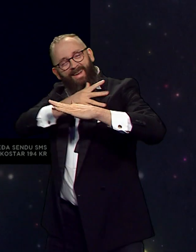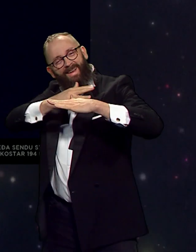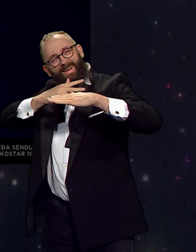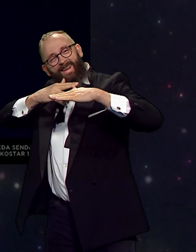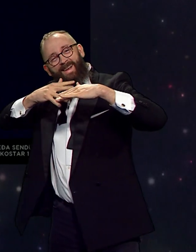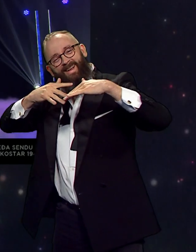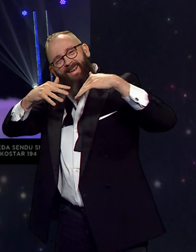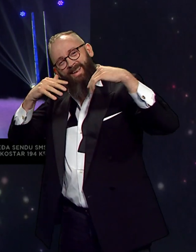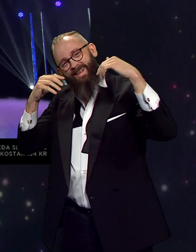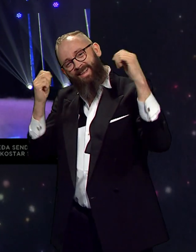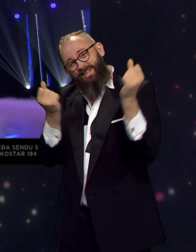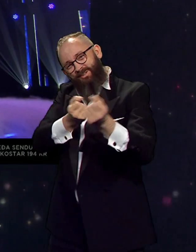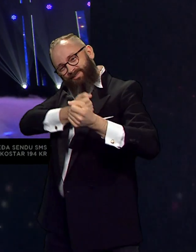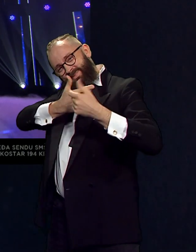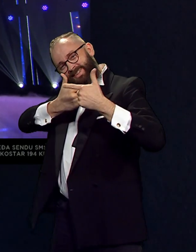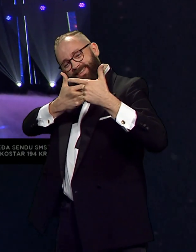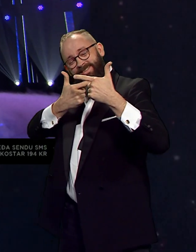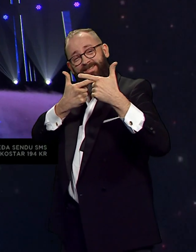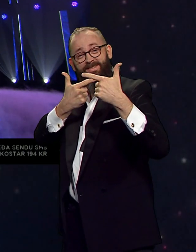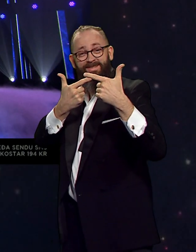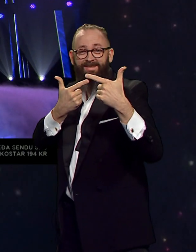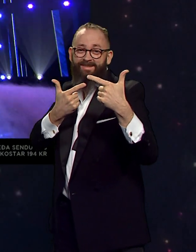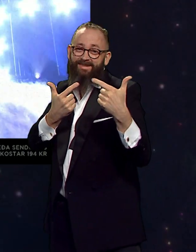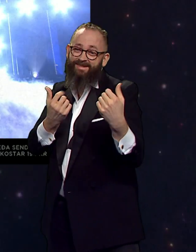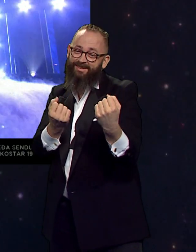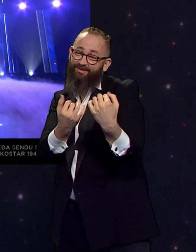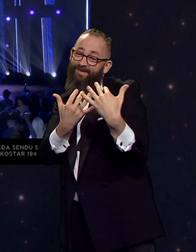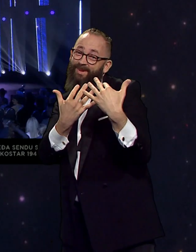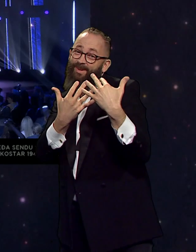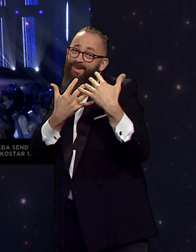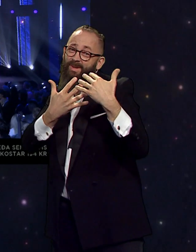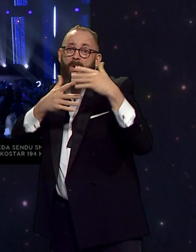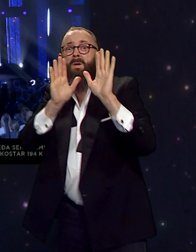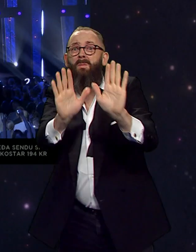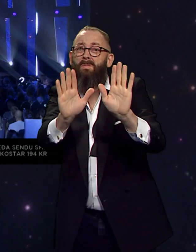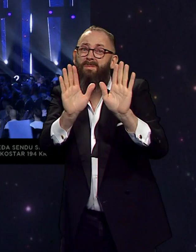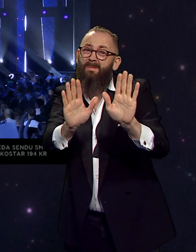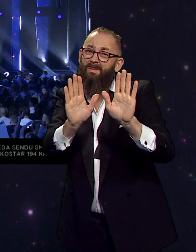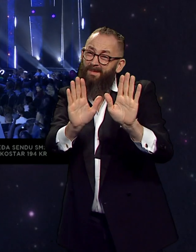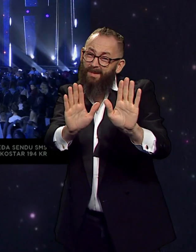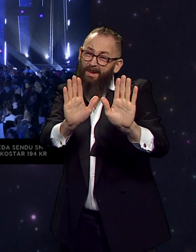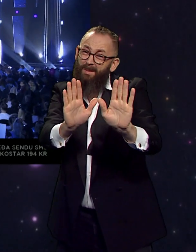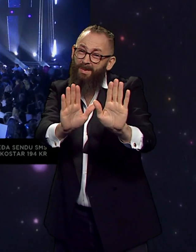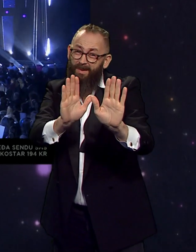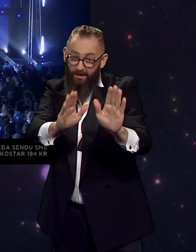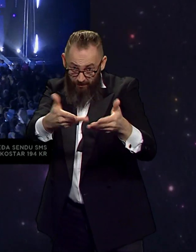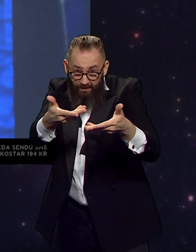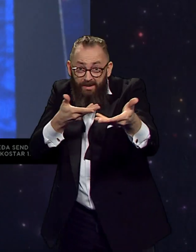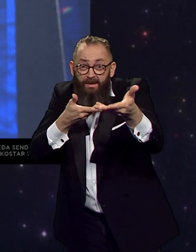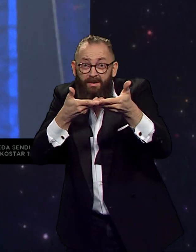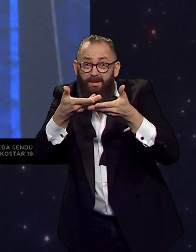okkur fjall í skaut já vertu aðeins lengur